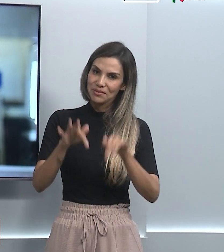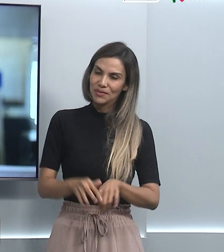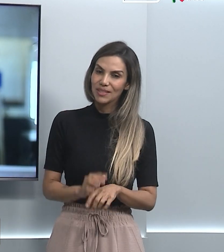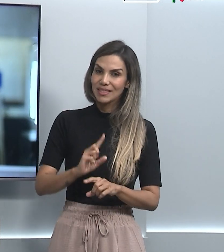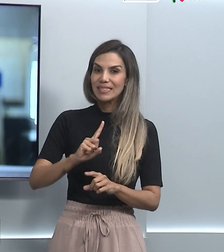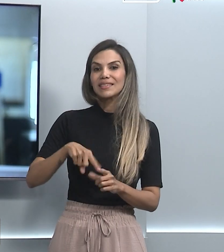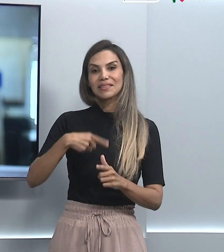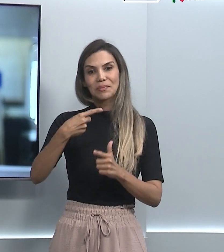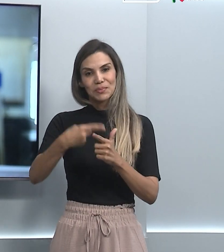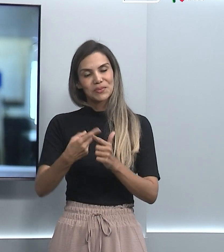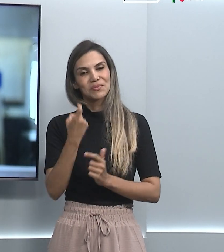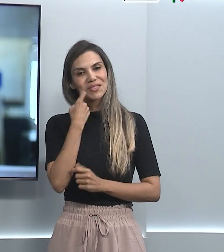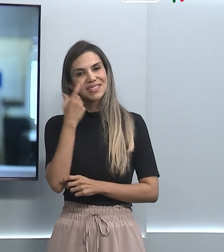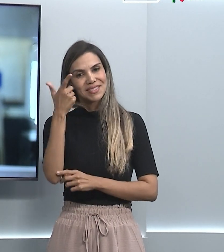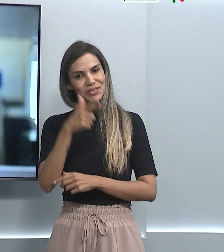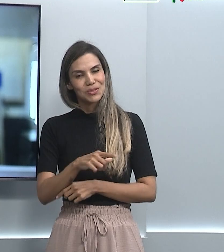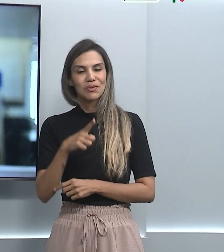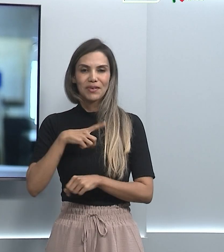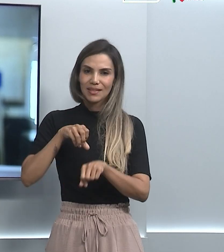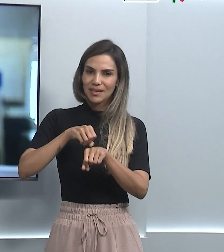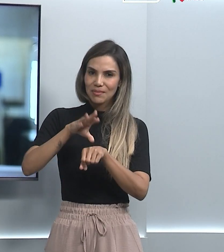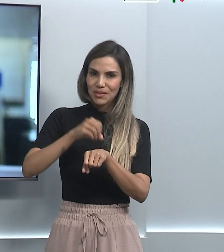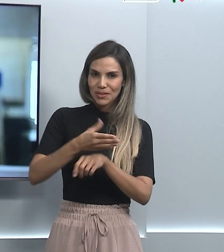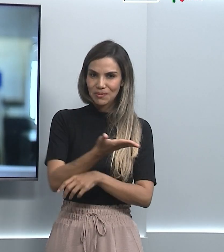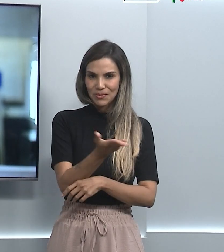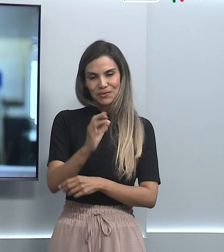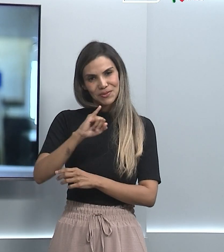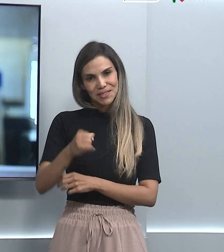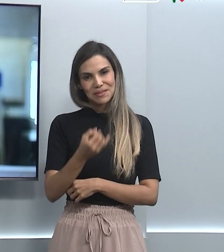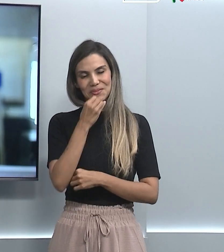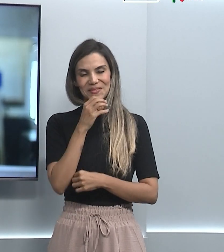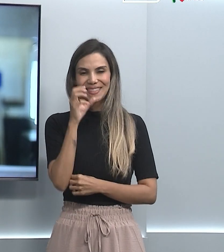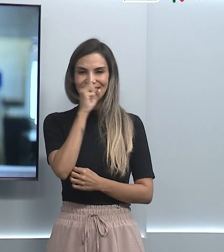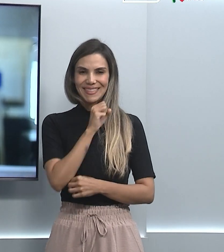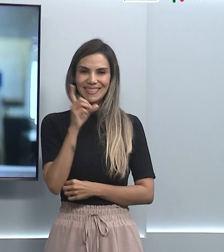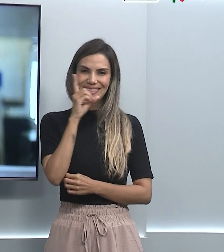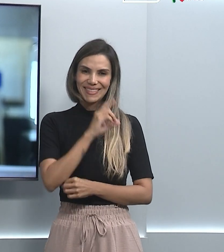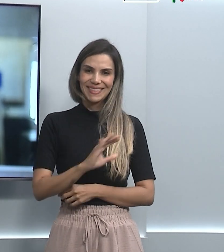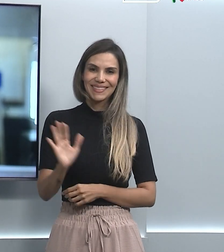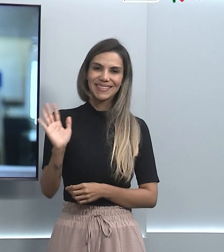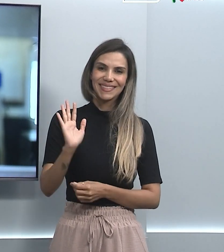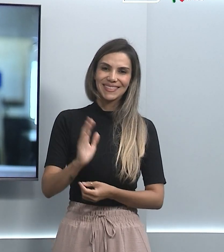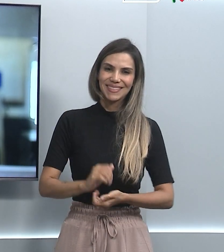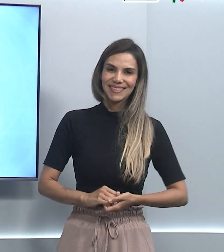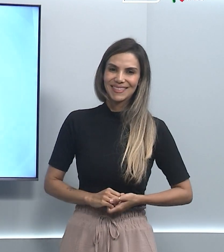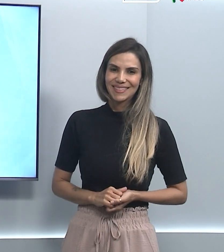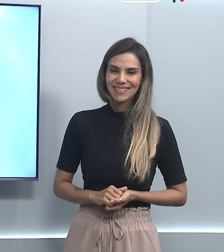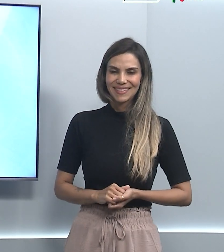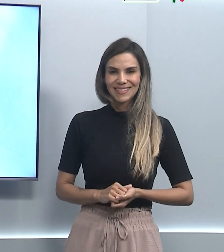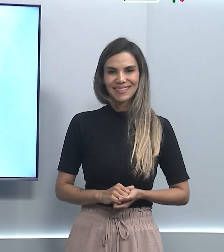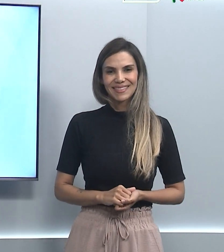Na próxima sexta voltamos com mais dicas para você aproveitar o fim de semana. Até mais!